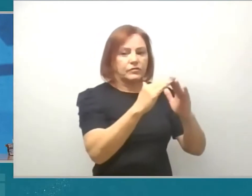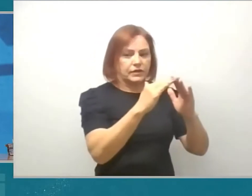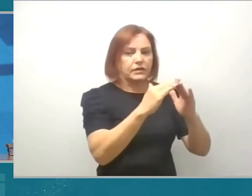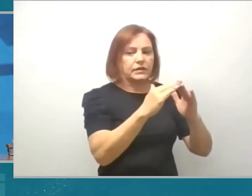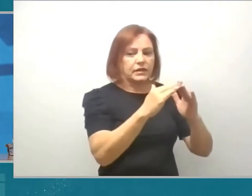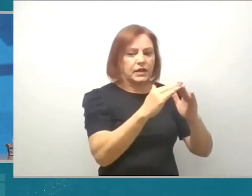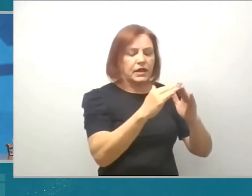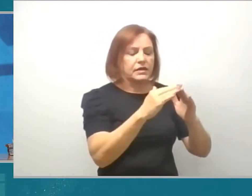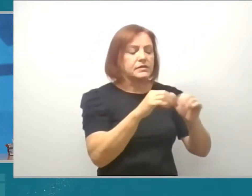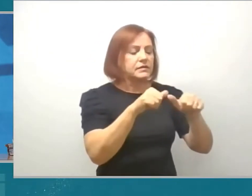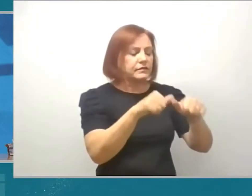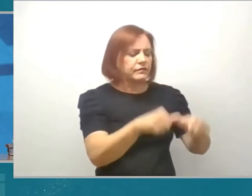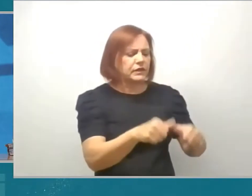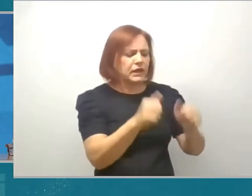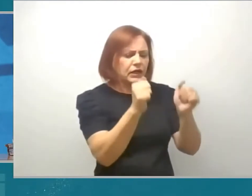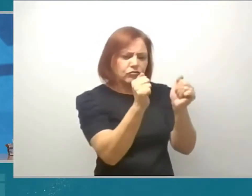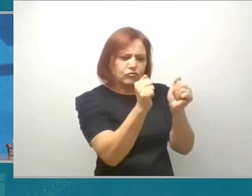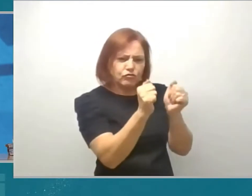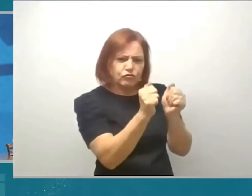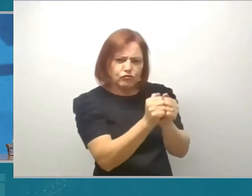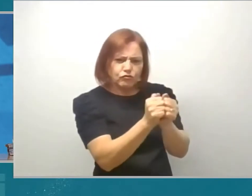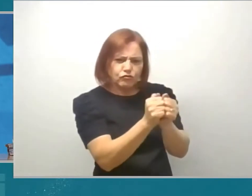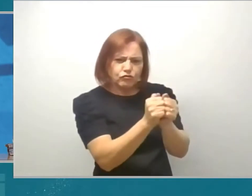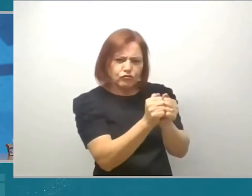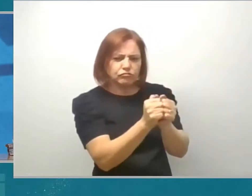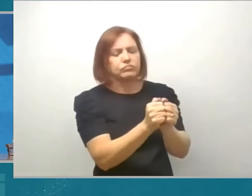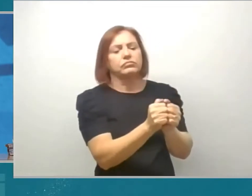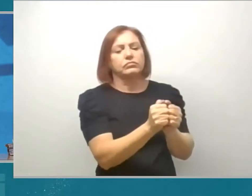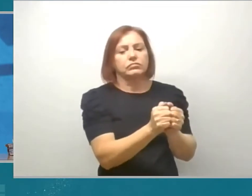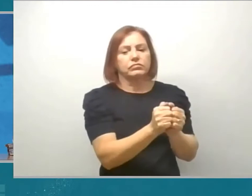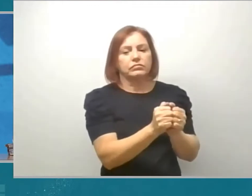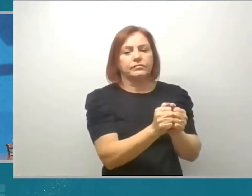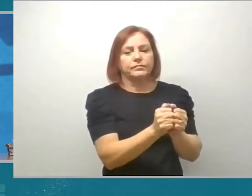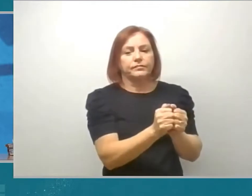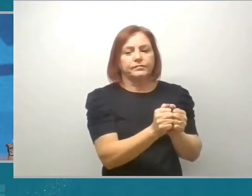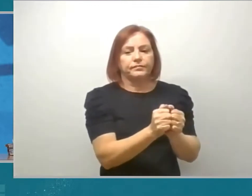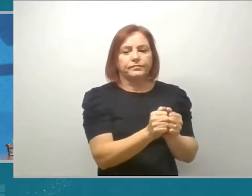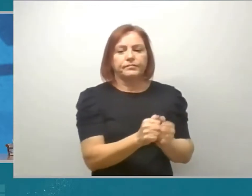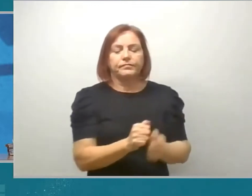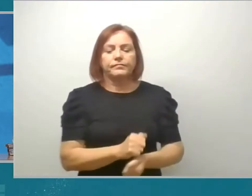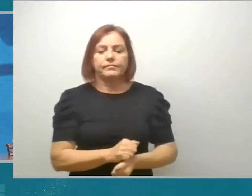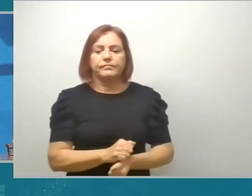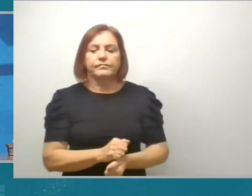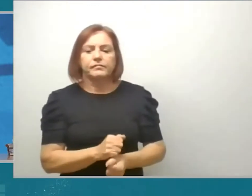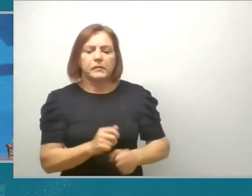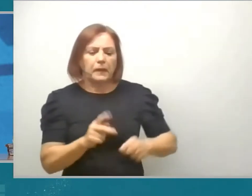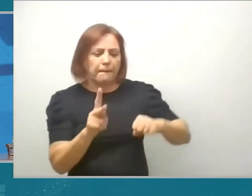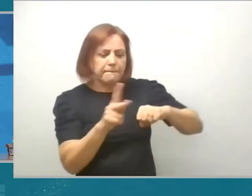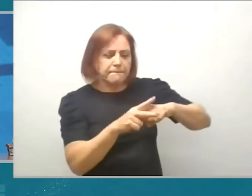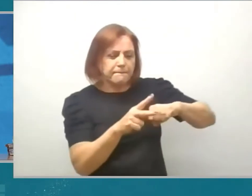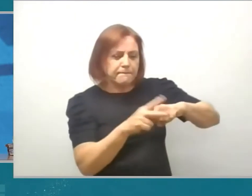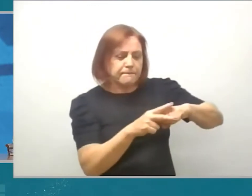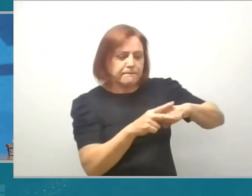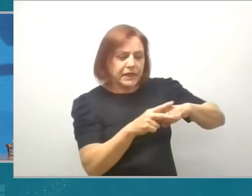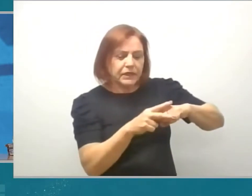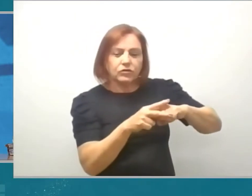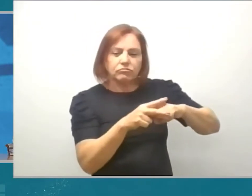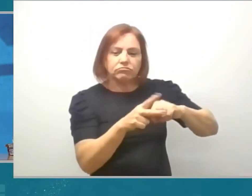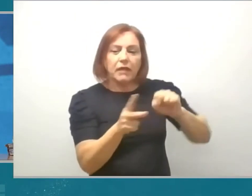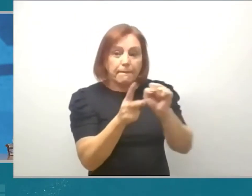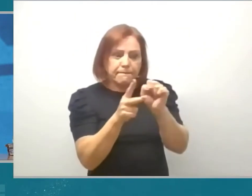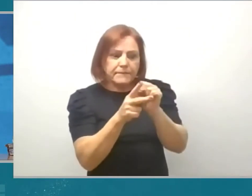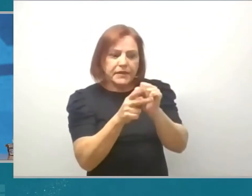a hora décima. Era André, o irmão de Simão Pedro, um dos dois que tinham ouvido o testemunho de